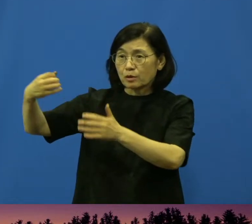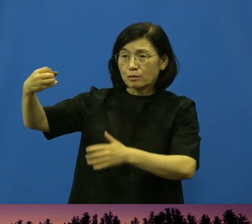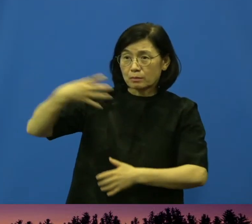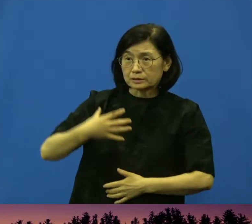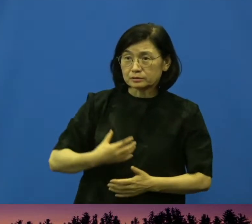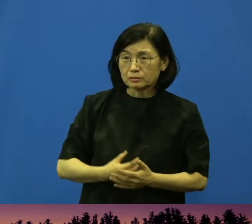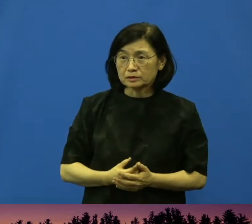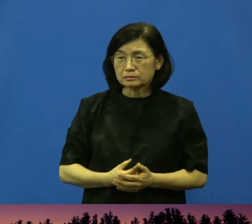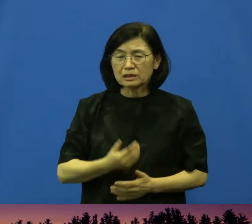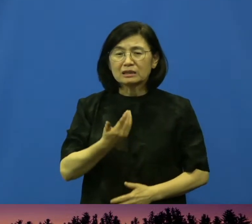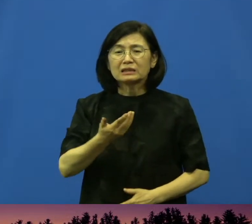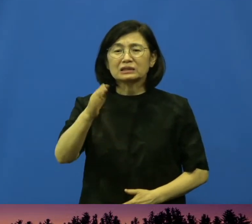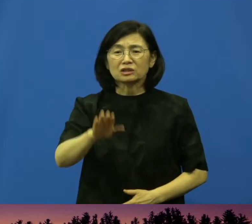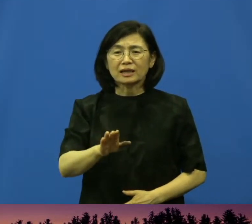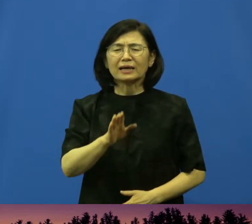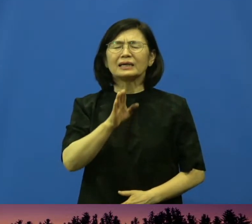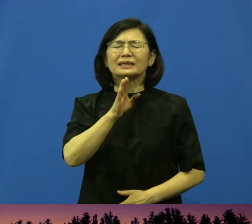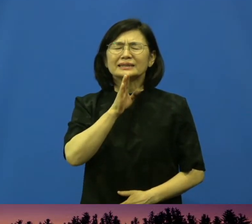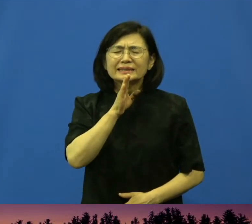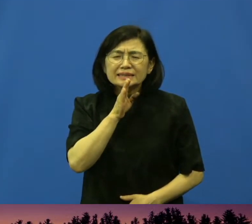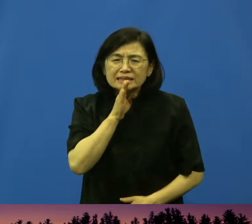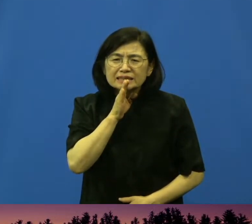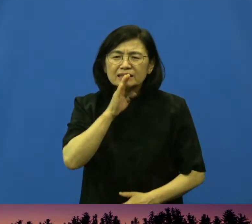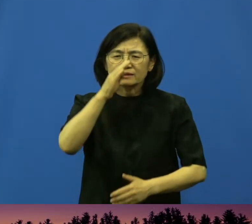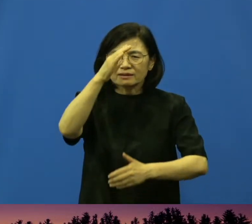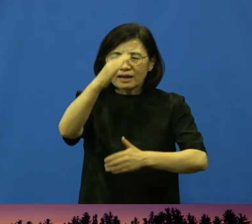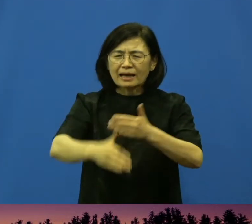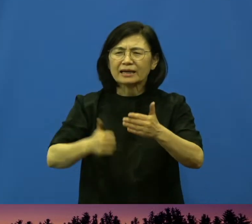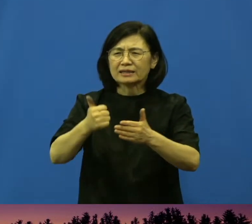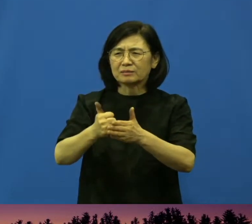그러나 실제로는 하나님이 이기신 싸움이에요.